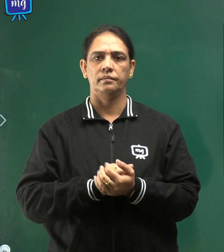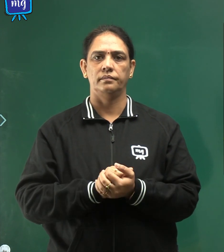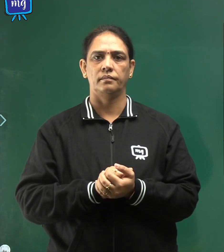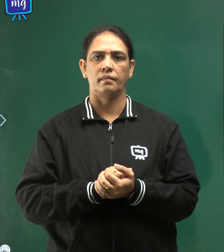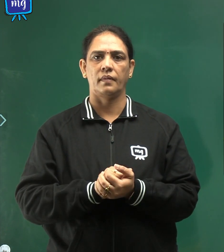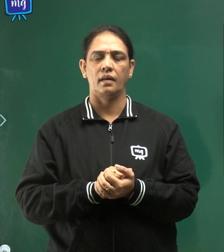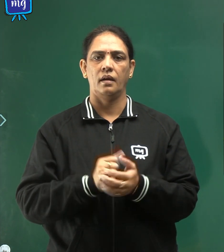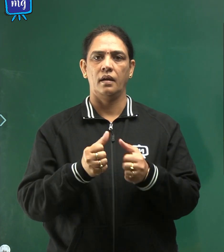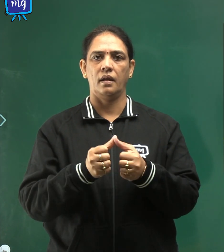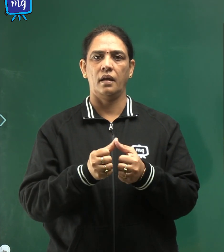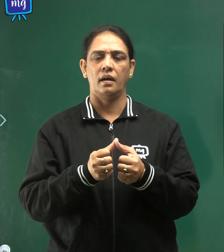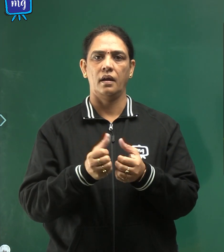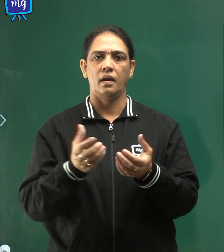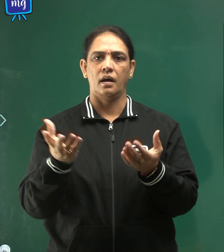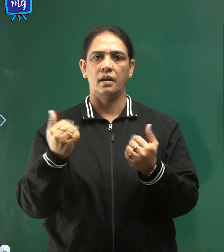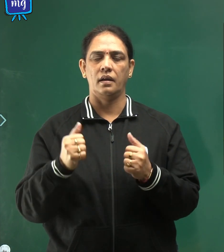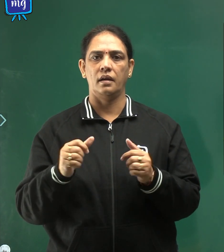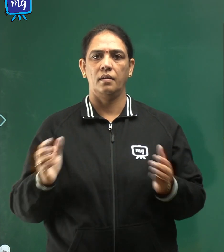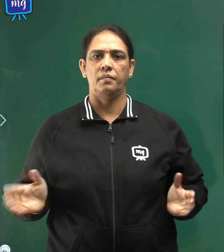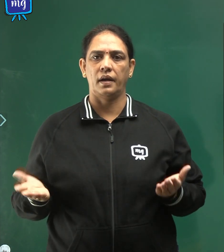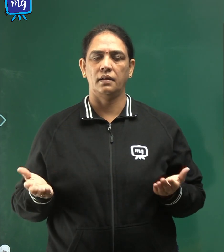ए आने की प्रायिकता।